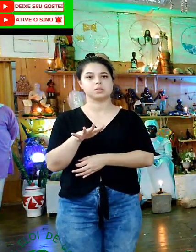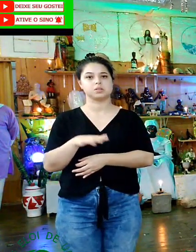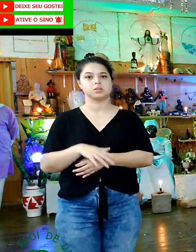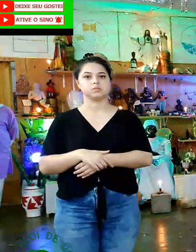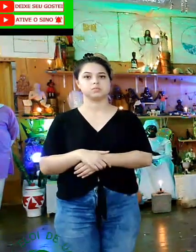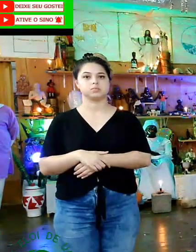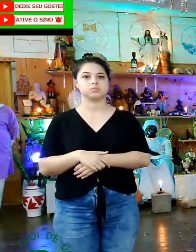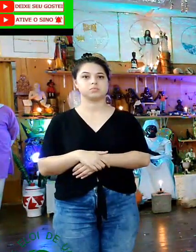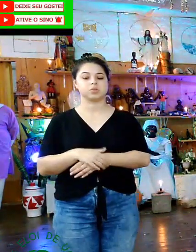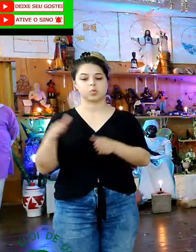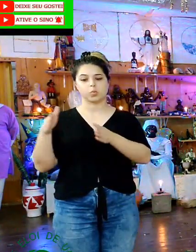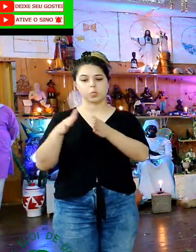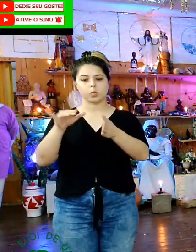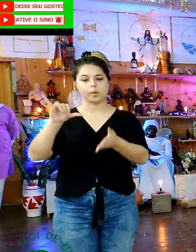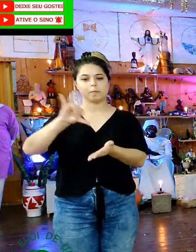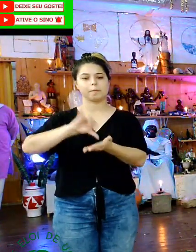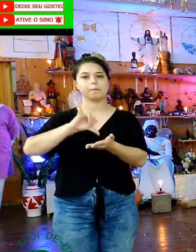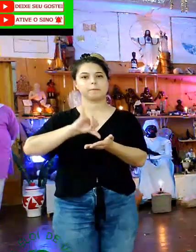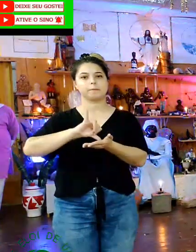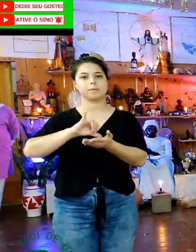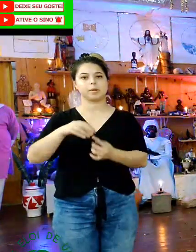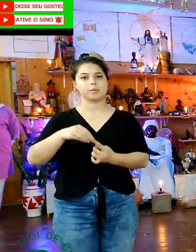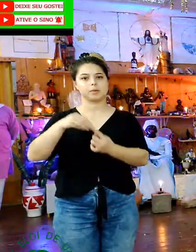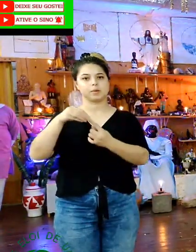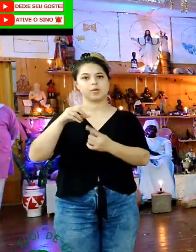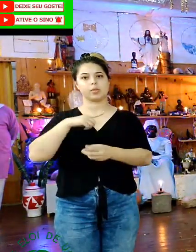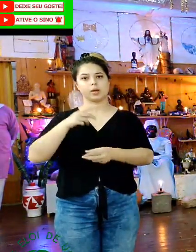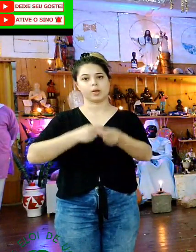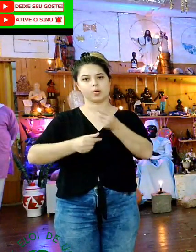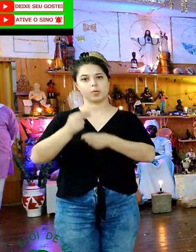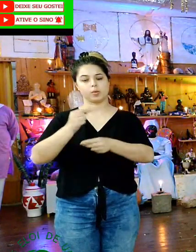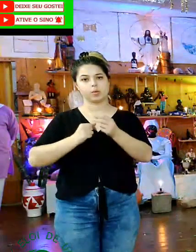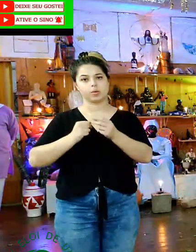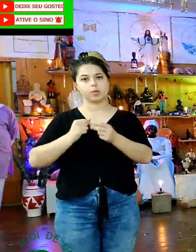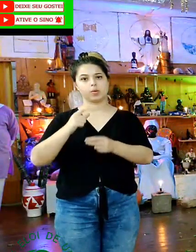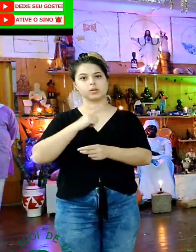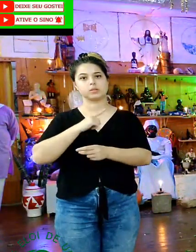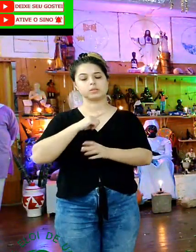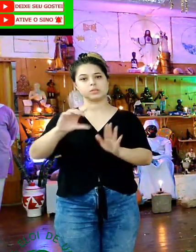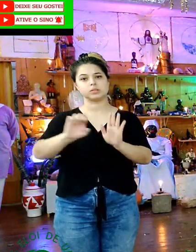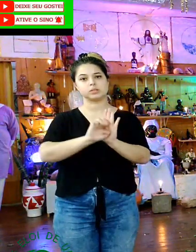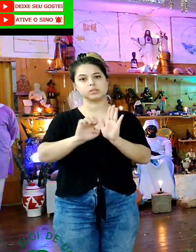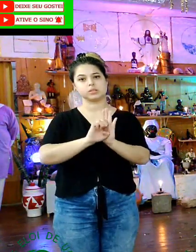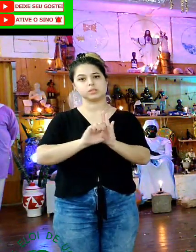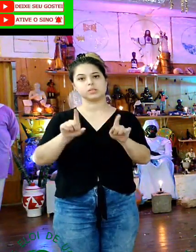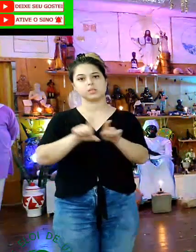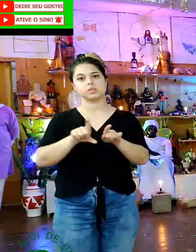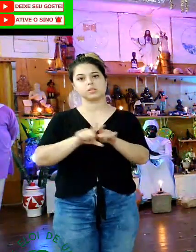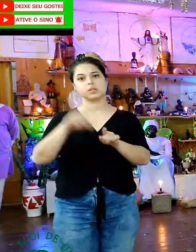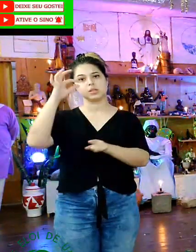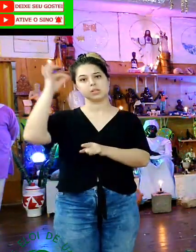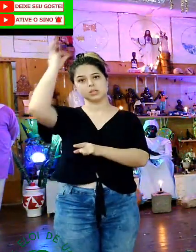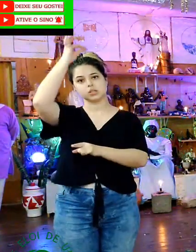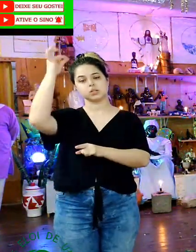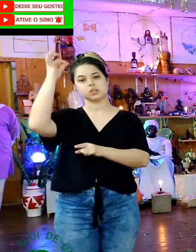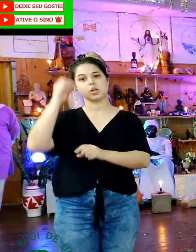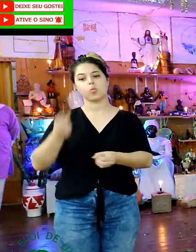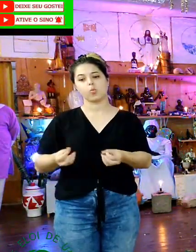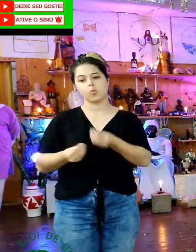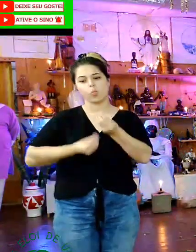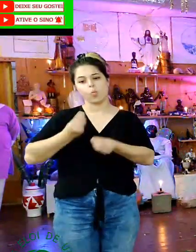no corredor principal, a Umbanda, a Assembleia de Deus e o Espiritismo.